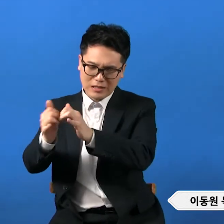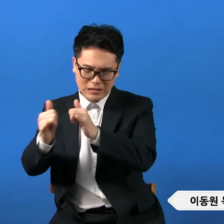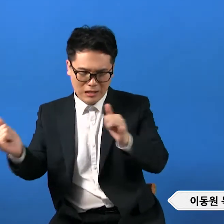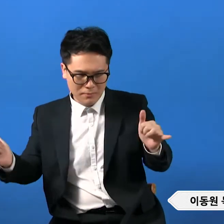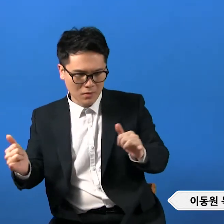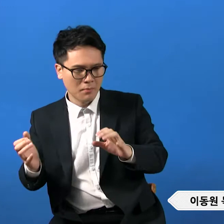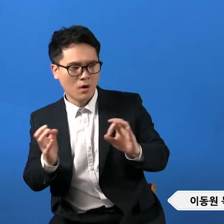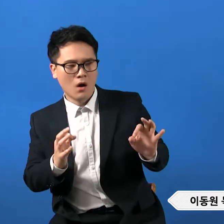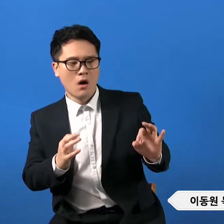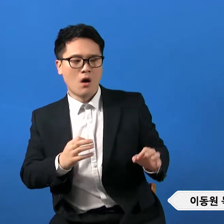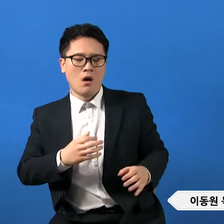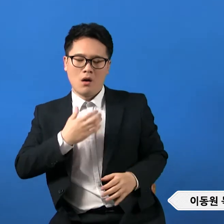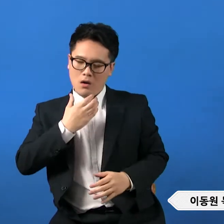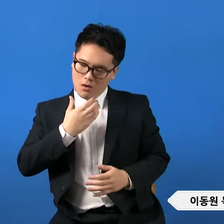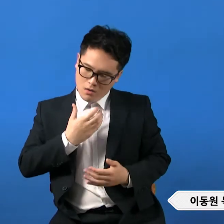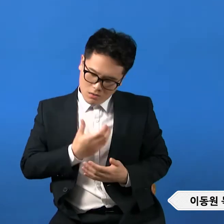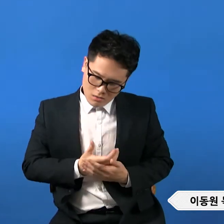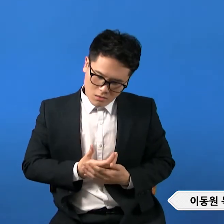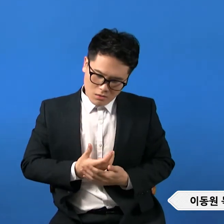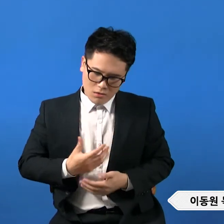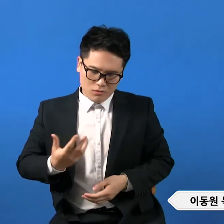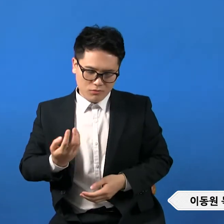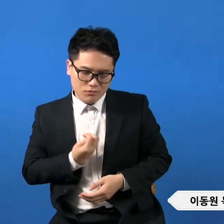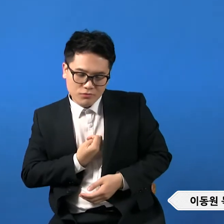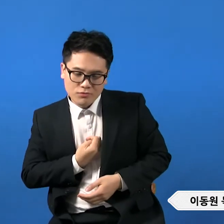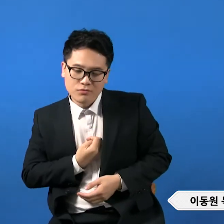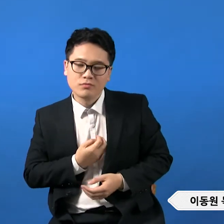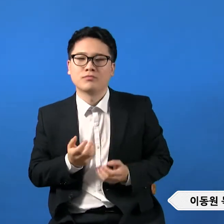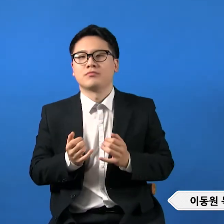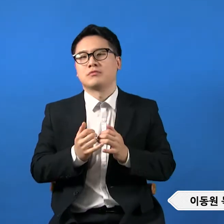헝가리 출신 호주 국적을 가진 라슬로